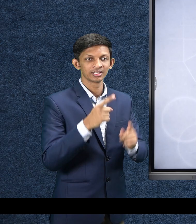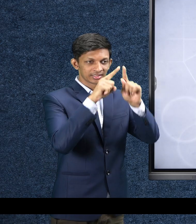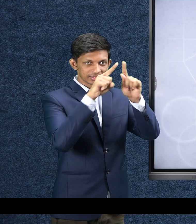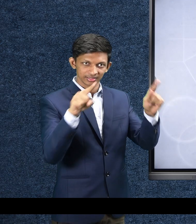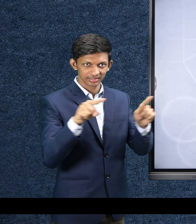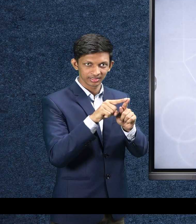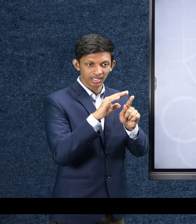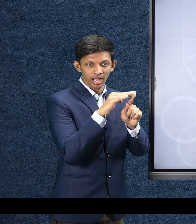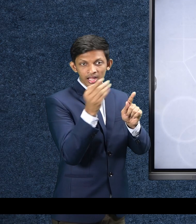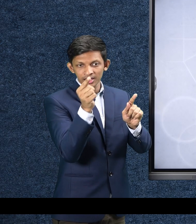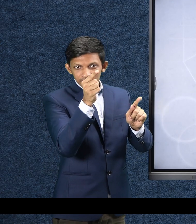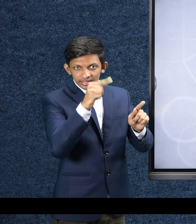उजव्या कोनाचा त्रिकोण,